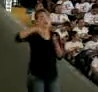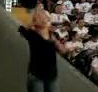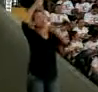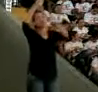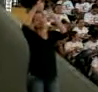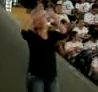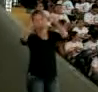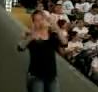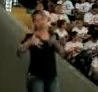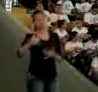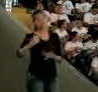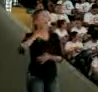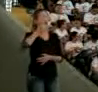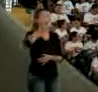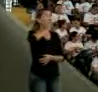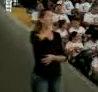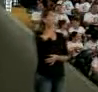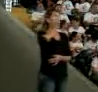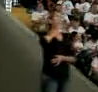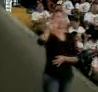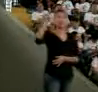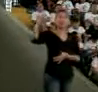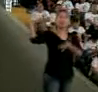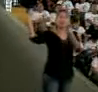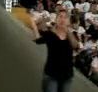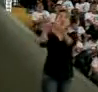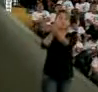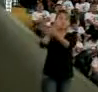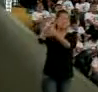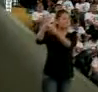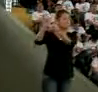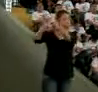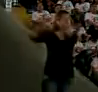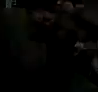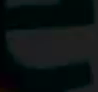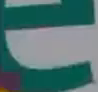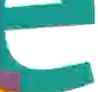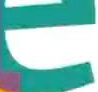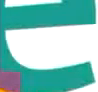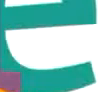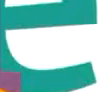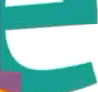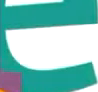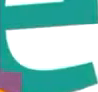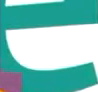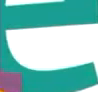também vai fazer com que aquela região sudeste vá crescer em comparação às demais.